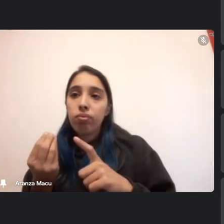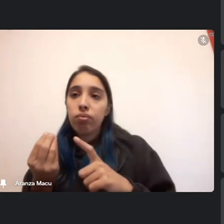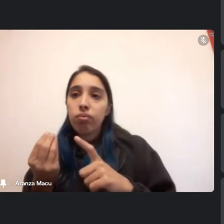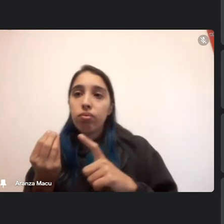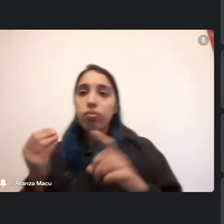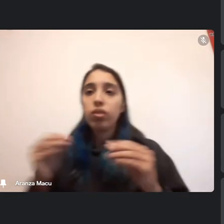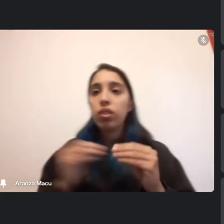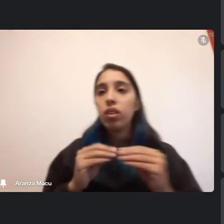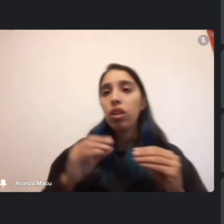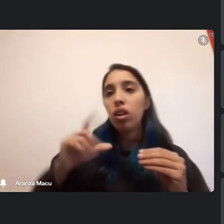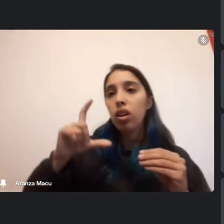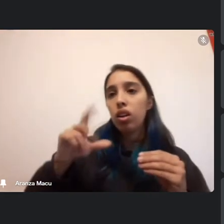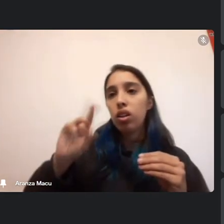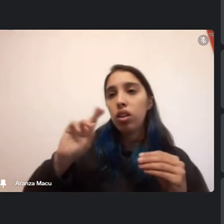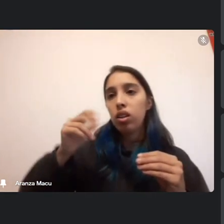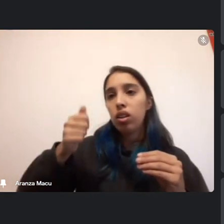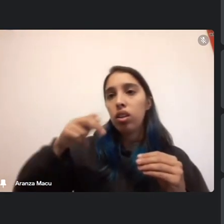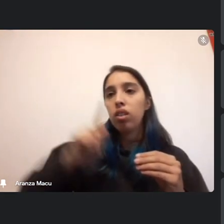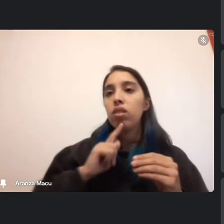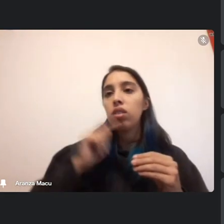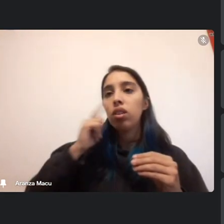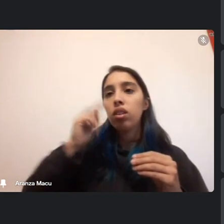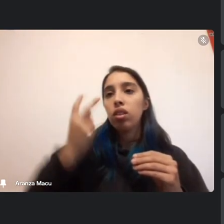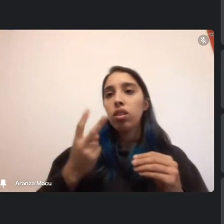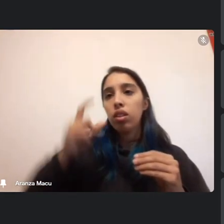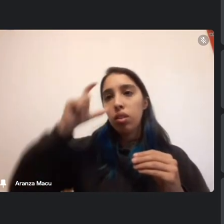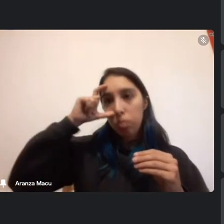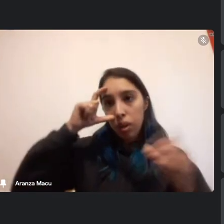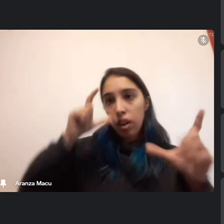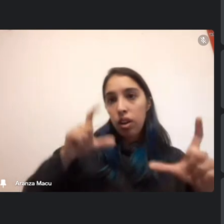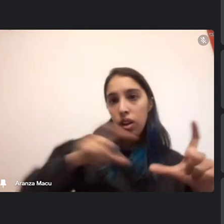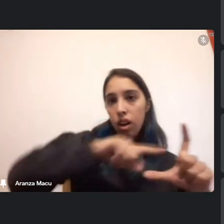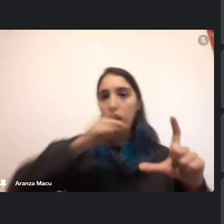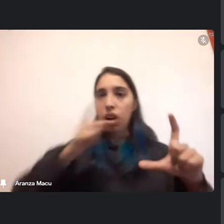creative a opción. A opciones. Bien, ¿cuál es el núcleo?